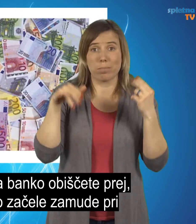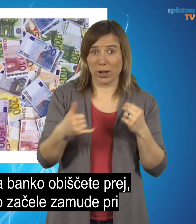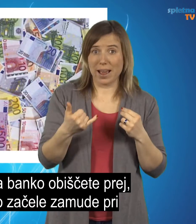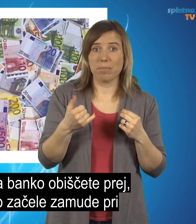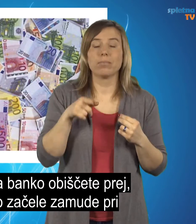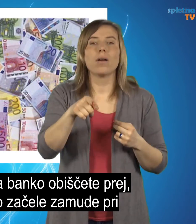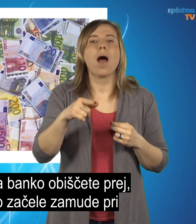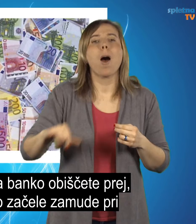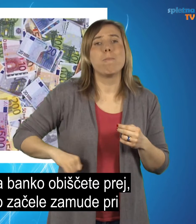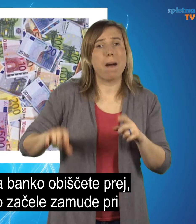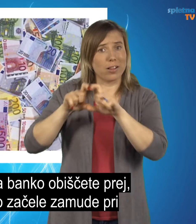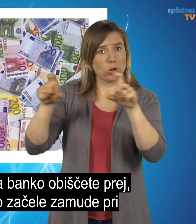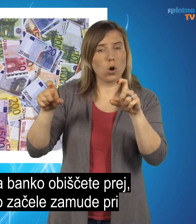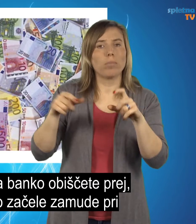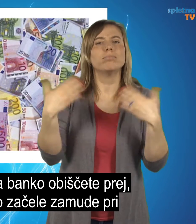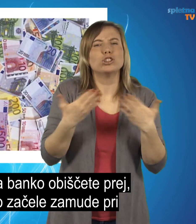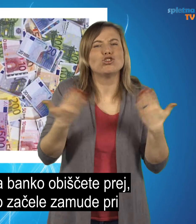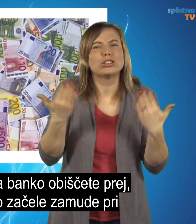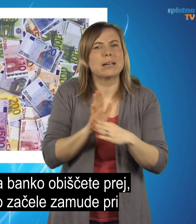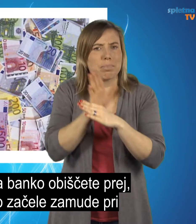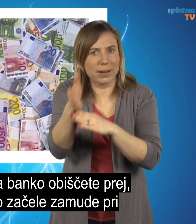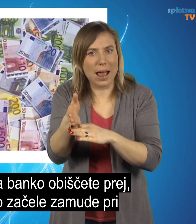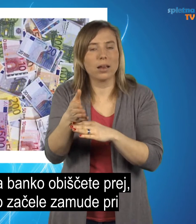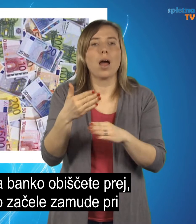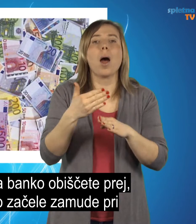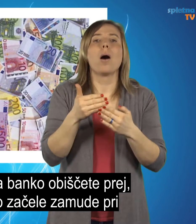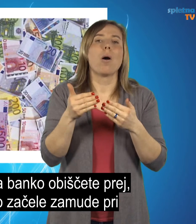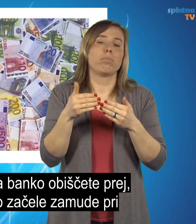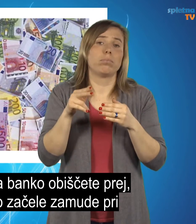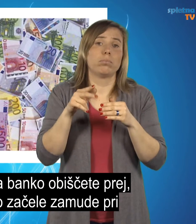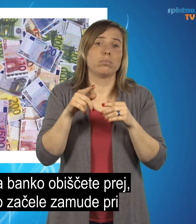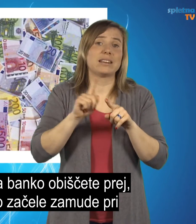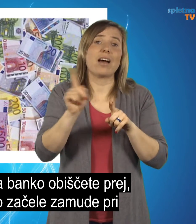Pomembno je, da banko obiščete prej, preden se bodo začele zamude pri odplačevanju.